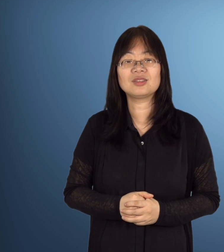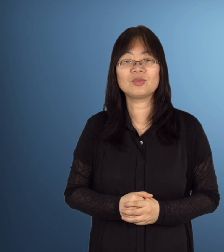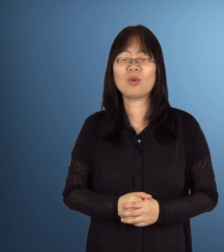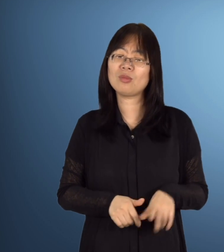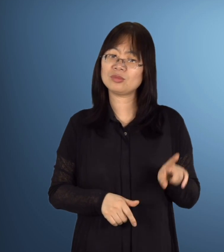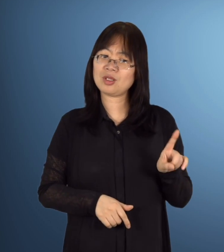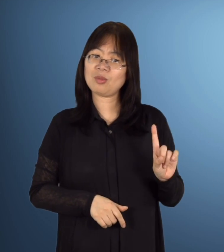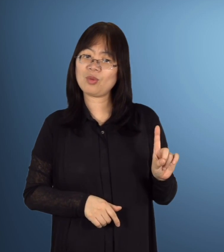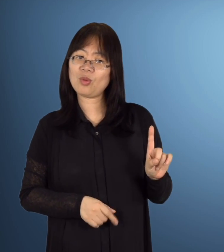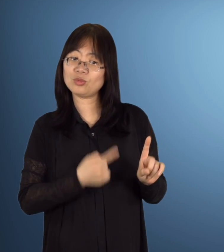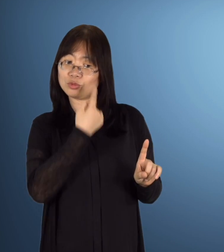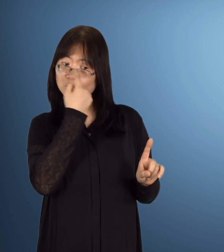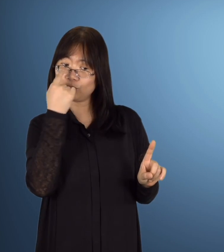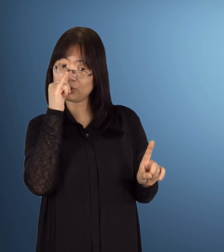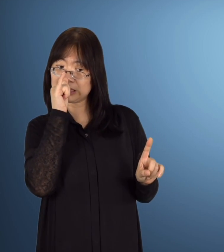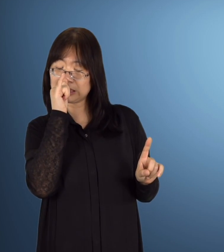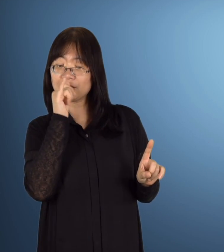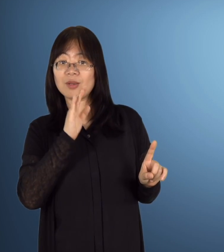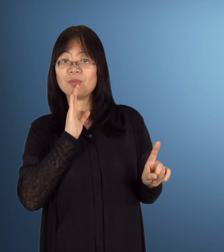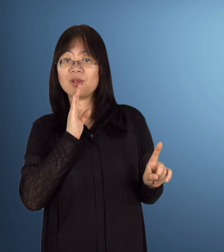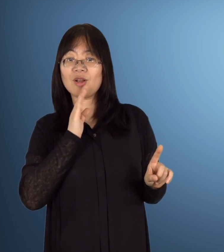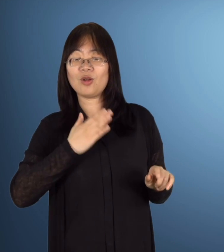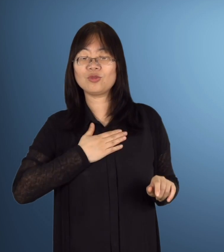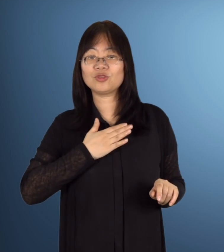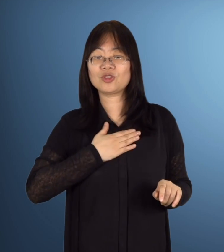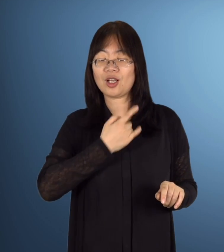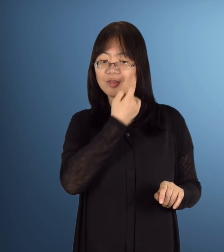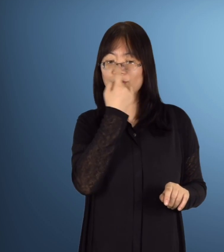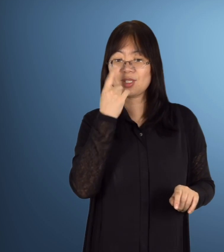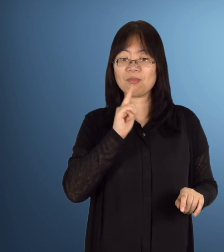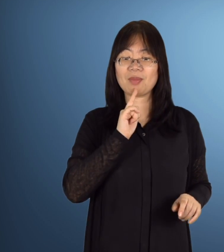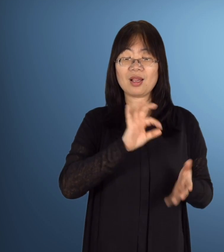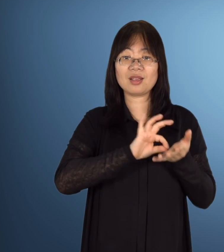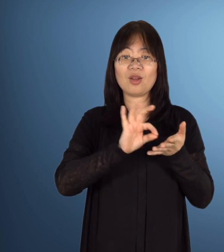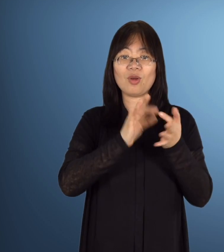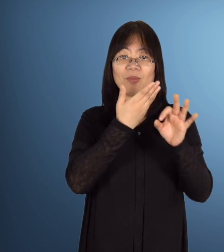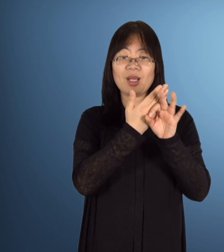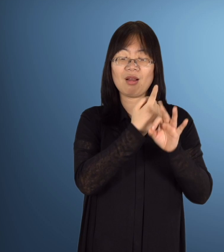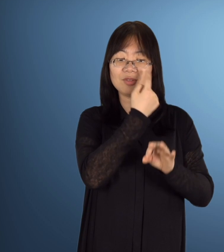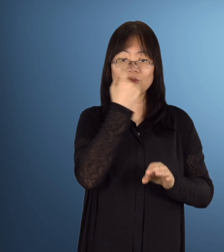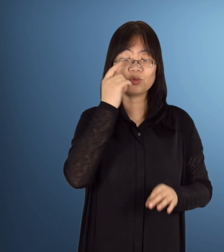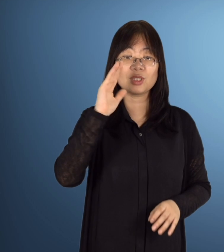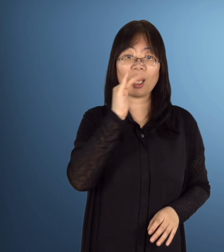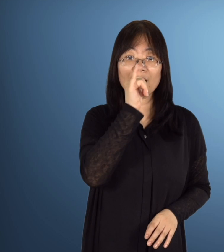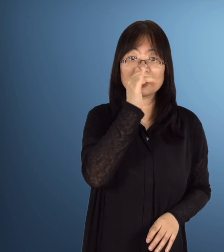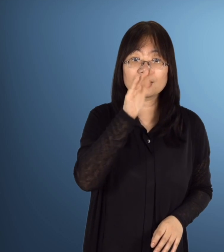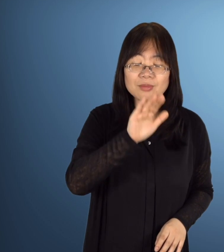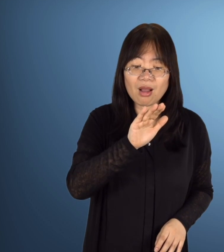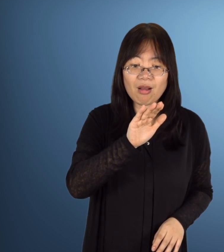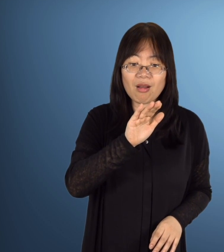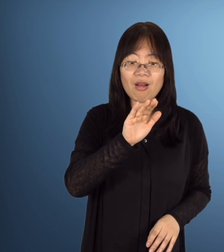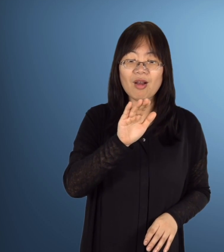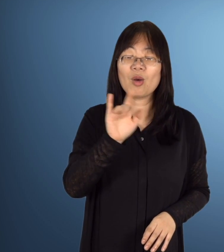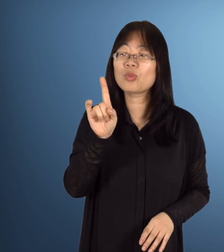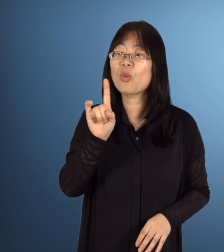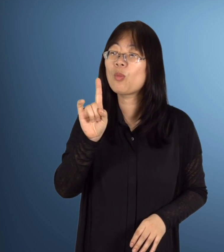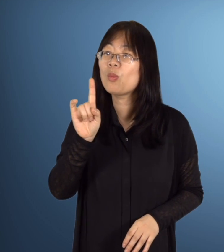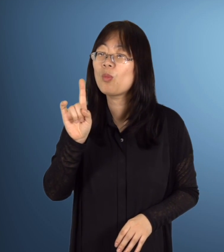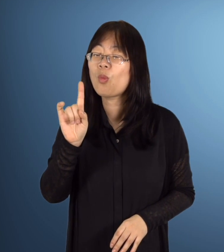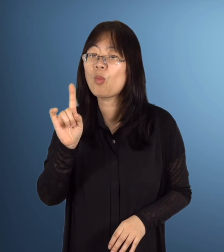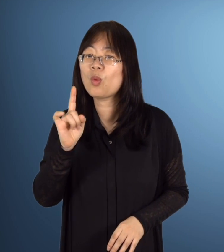이게 뭡니까? 눈이죠. 눈. 우리가 눈이라는 말을 쓰면은 이 눈도 되지만은 또 어떤 눈도